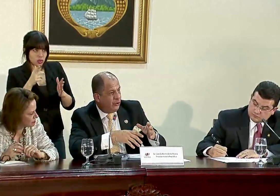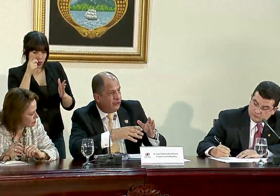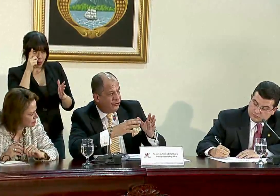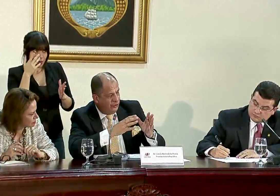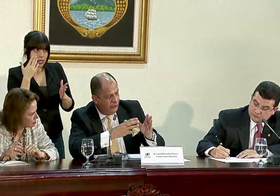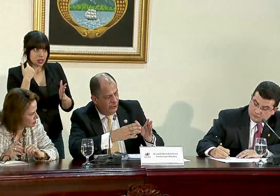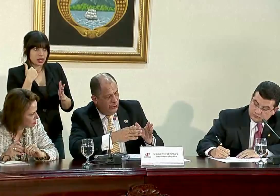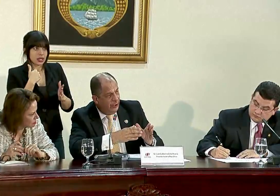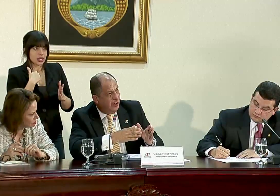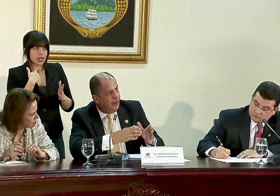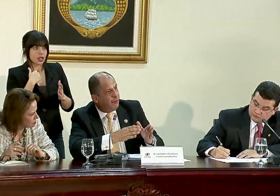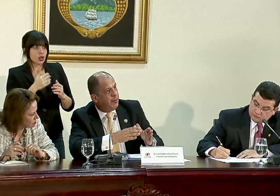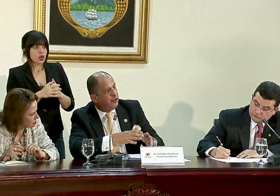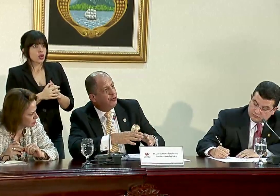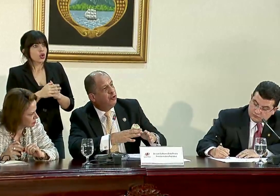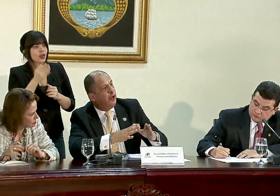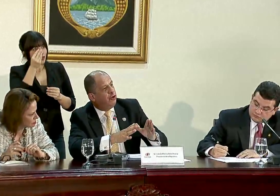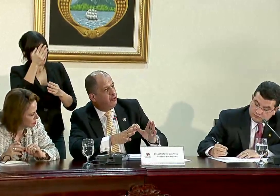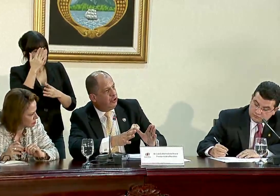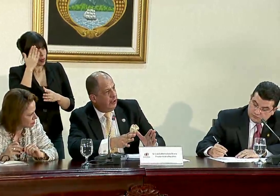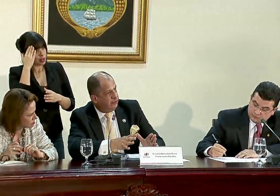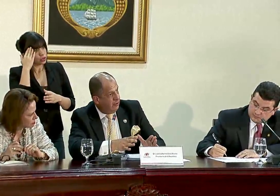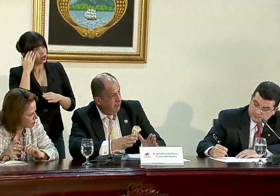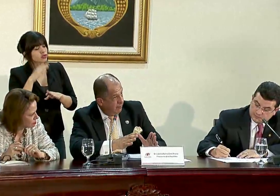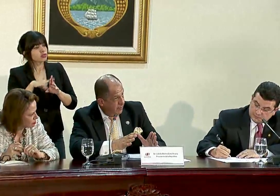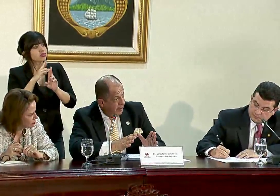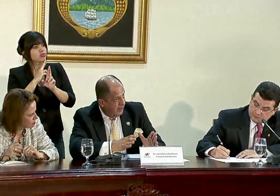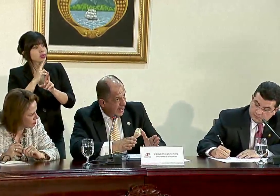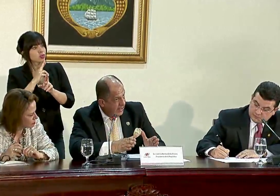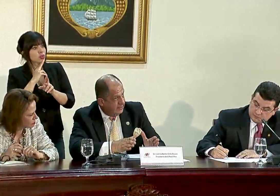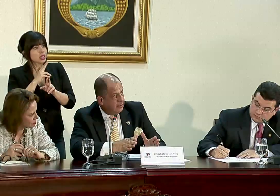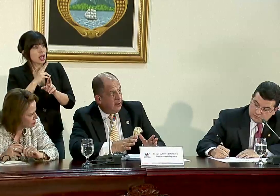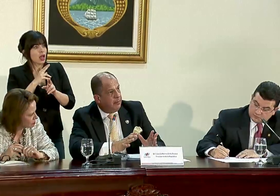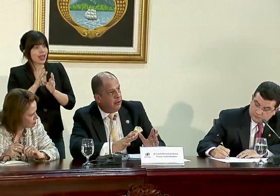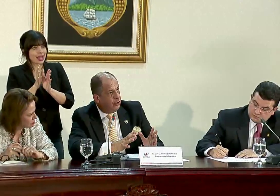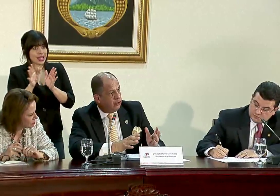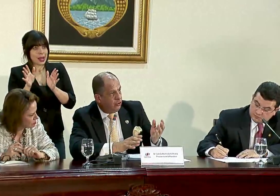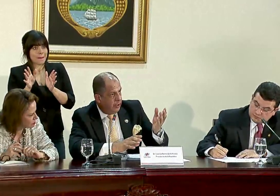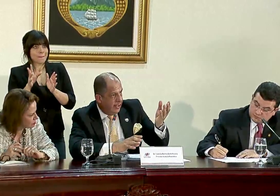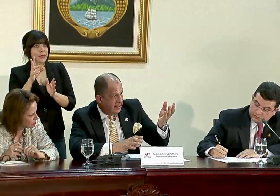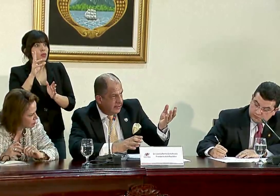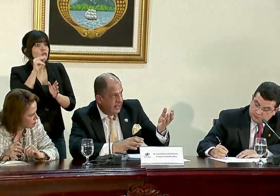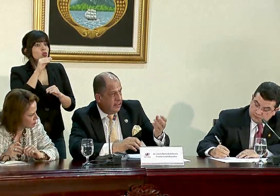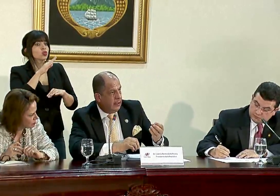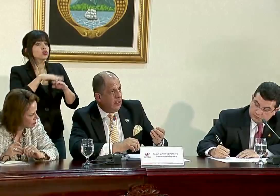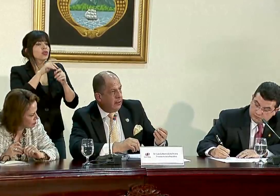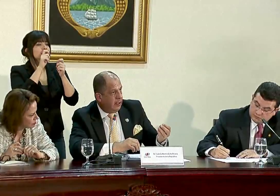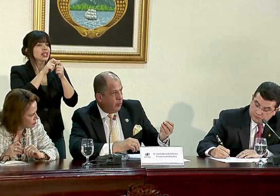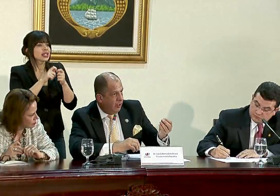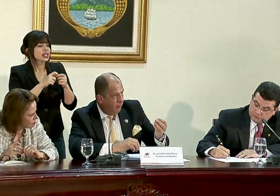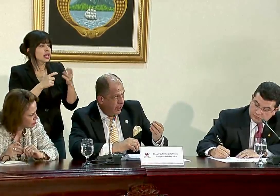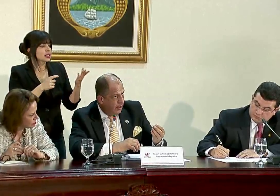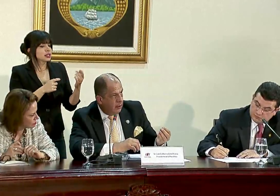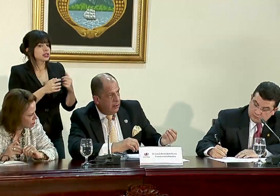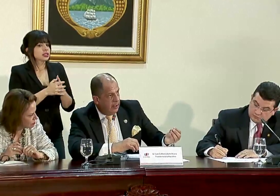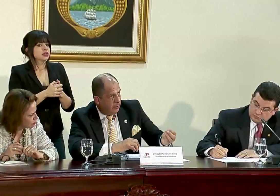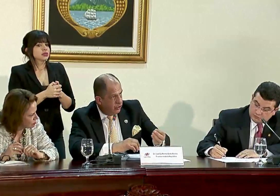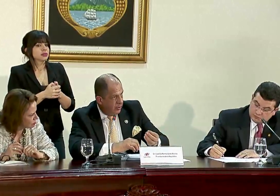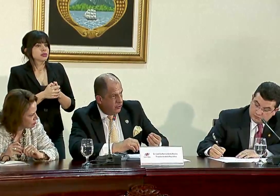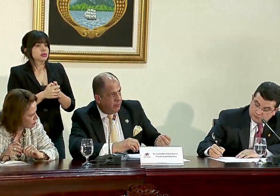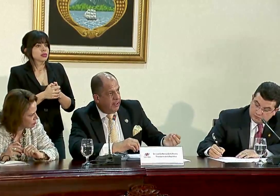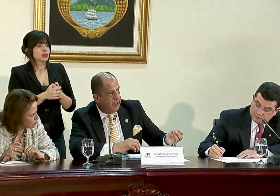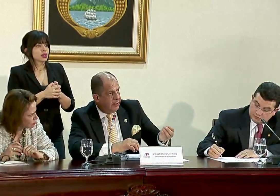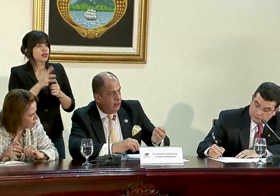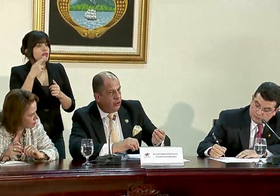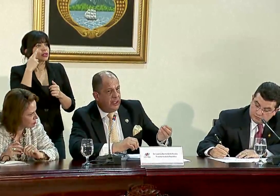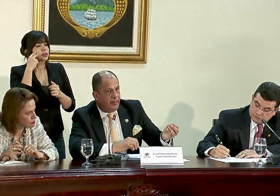la información sobre los resultados generales pero no sobre el detalle de cuál fue la